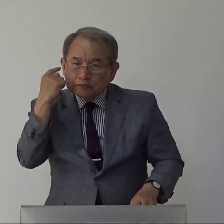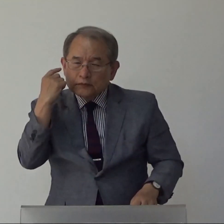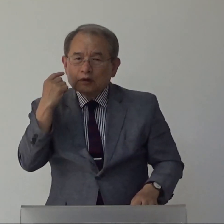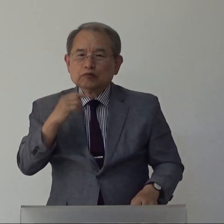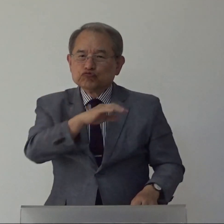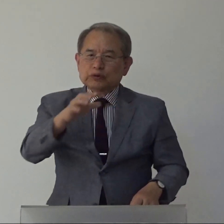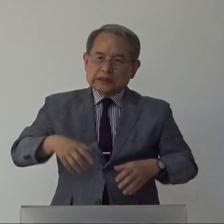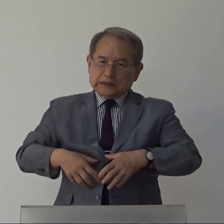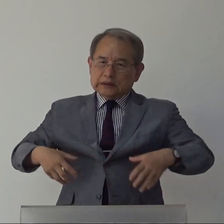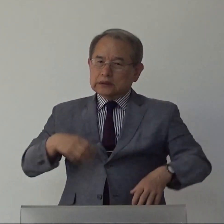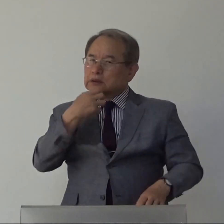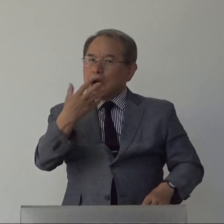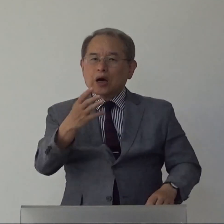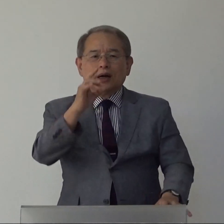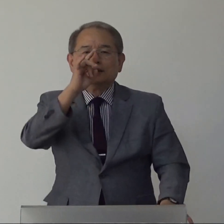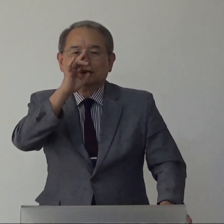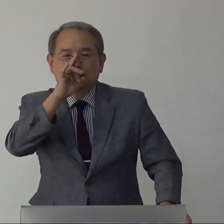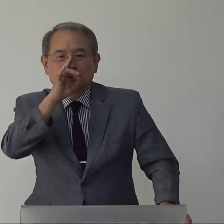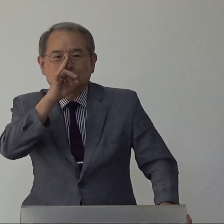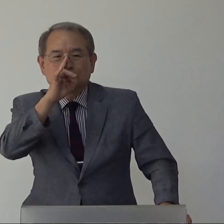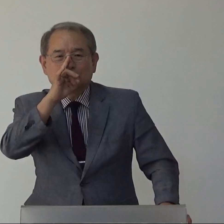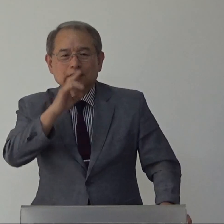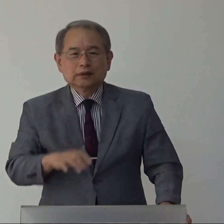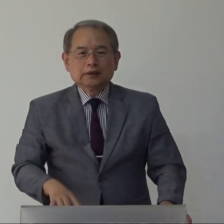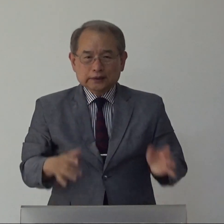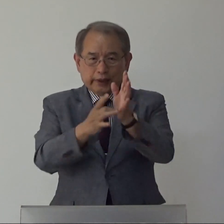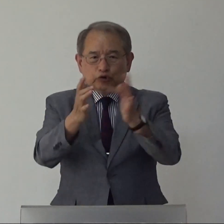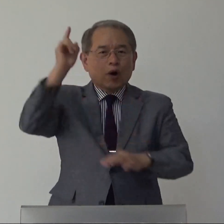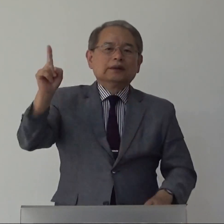우리는 다 민족에 상관없이 인종에 상관없이